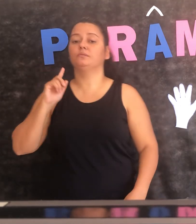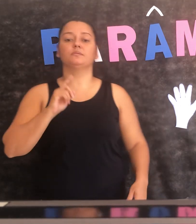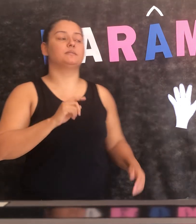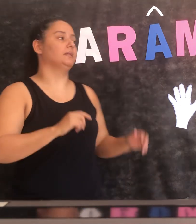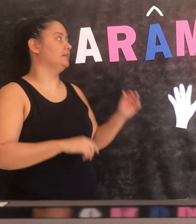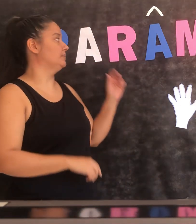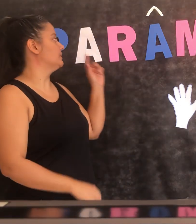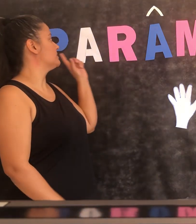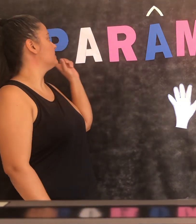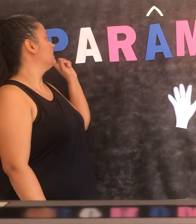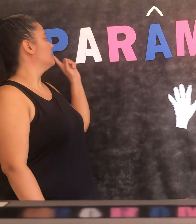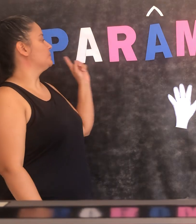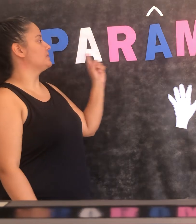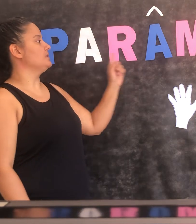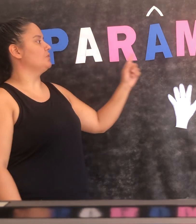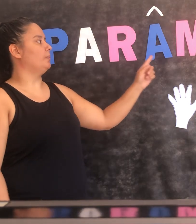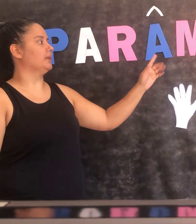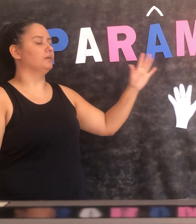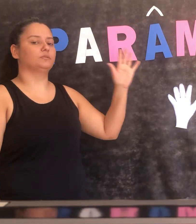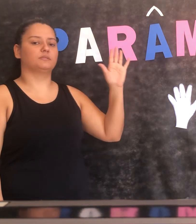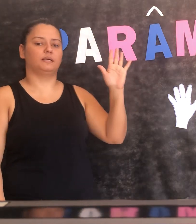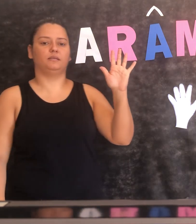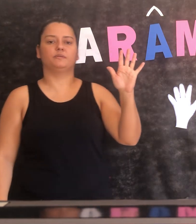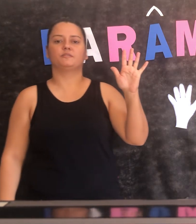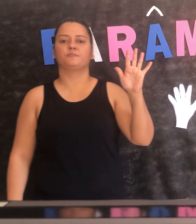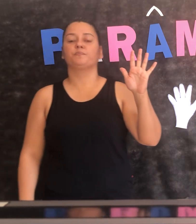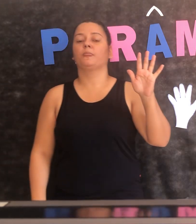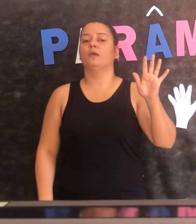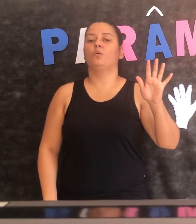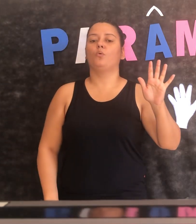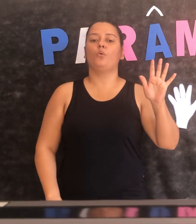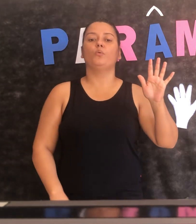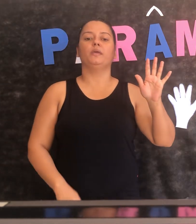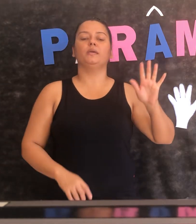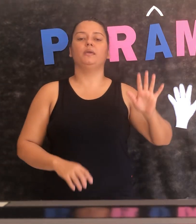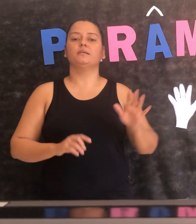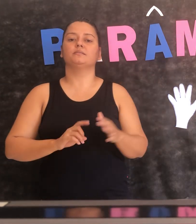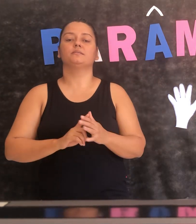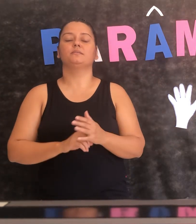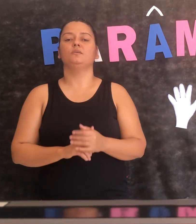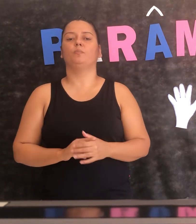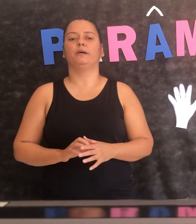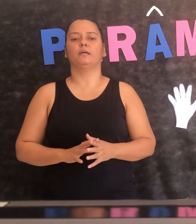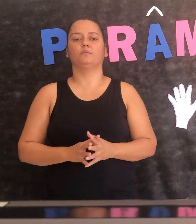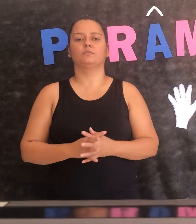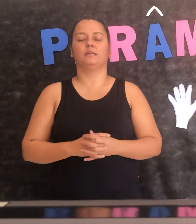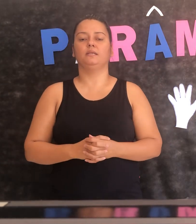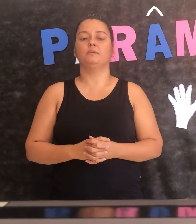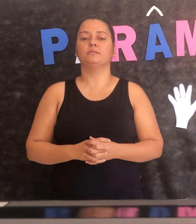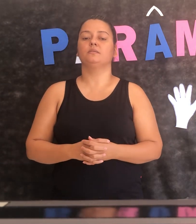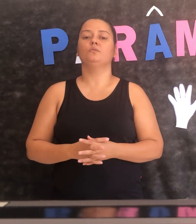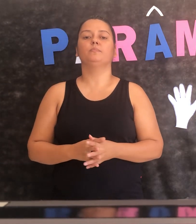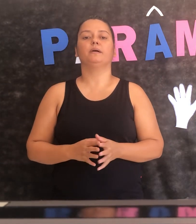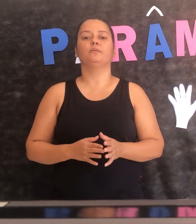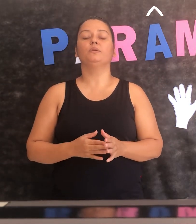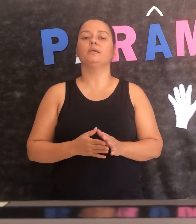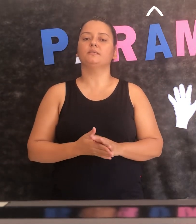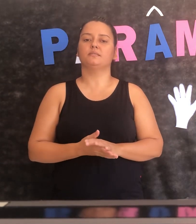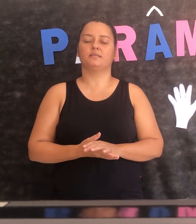parâmetros da Libras. Os 5 parâmetros da Libras. O que é esses 5 parâmetros da Libras e o que serve